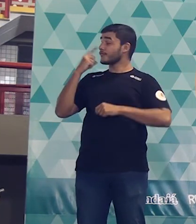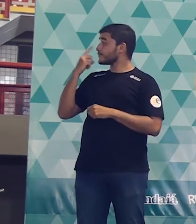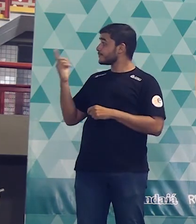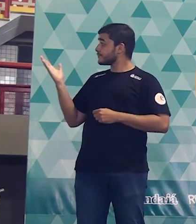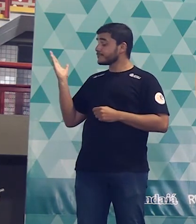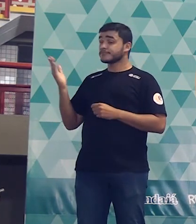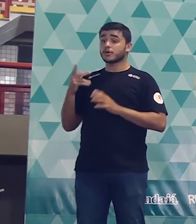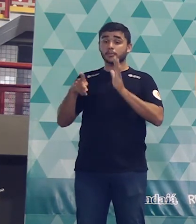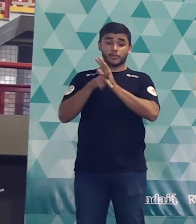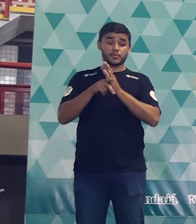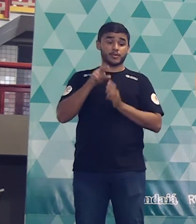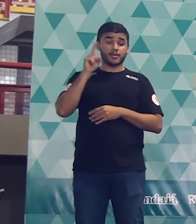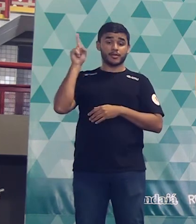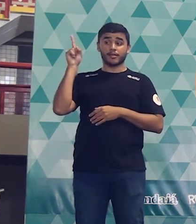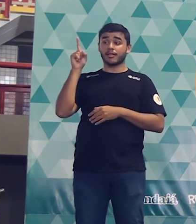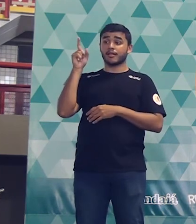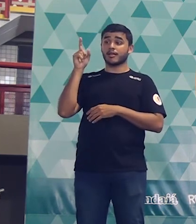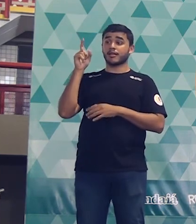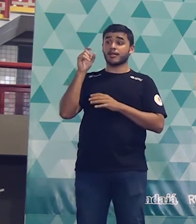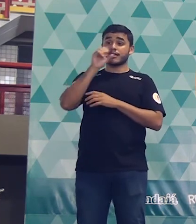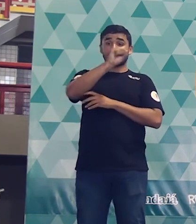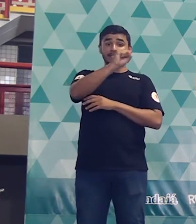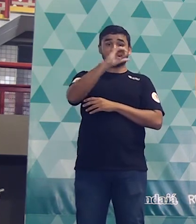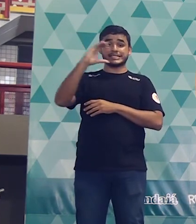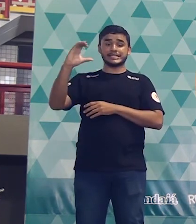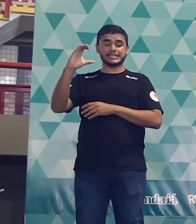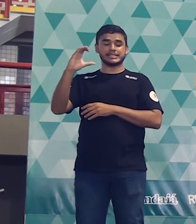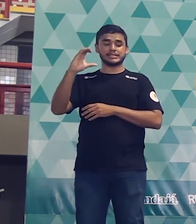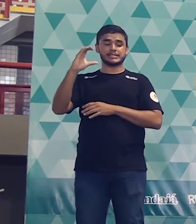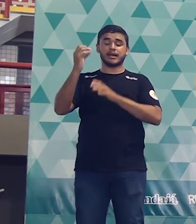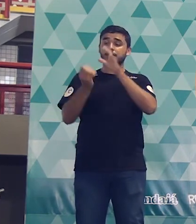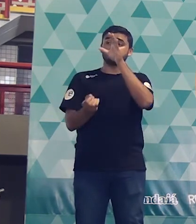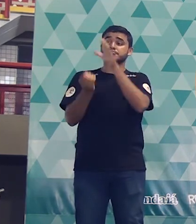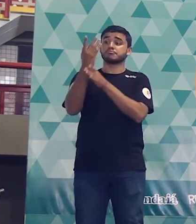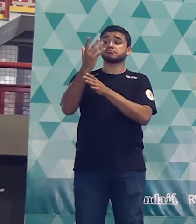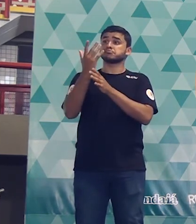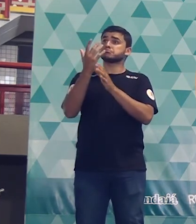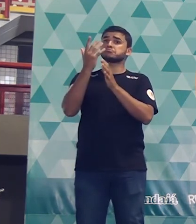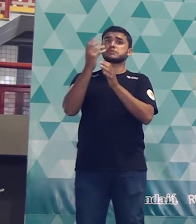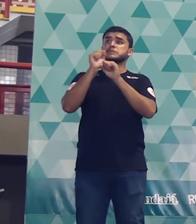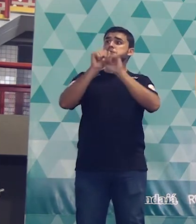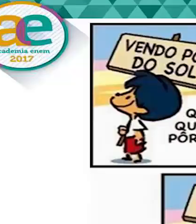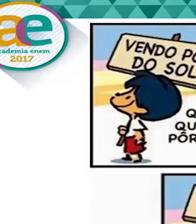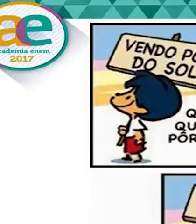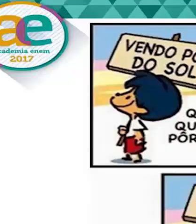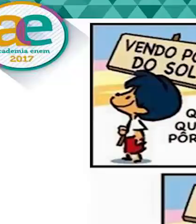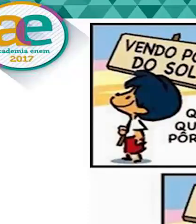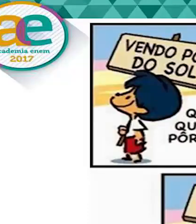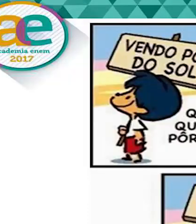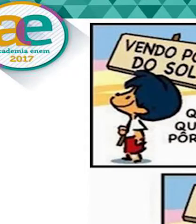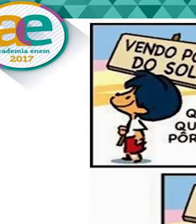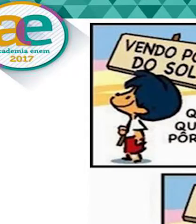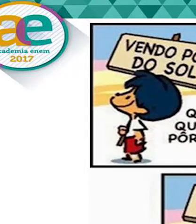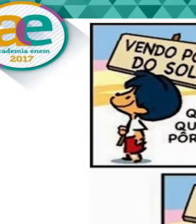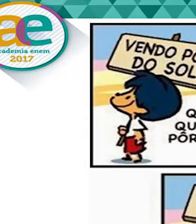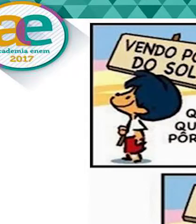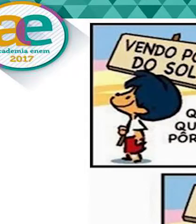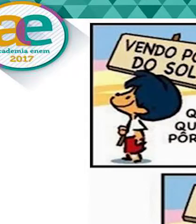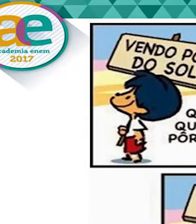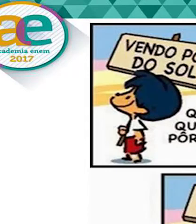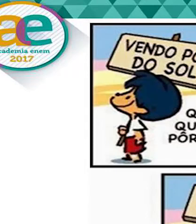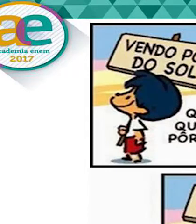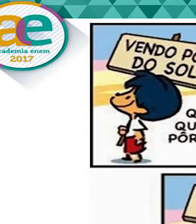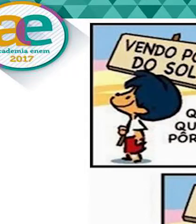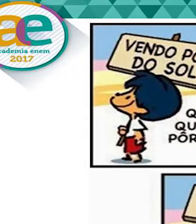acaso lá em Santa Catarina e de repente se popularizou. Vendo o pôr do sol. Alguém chega e diz, quanto quer pelo